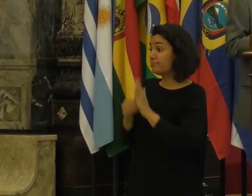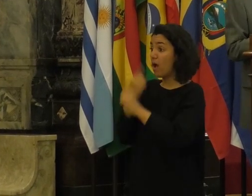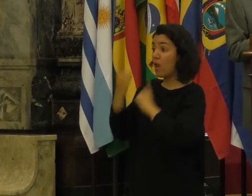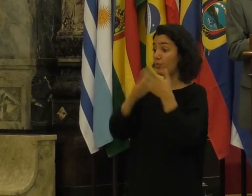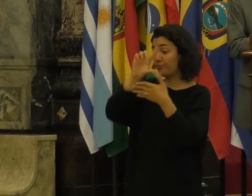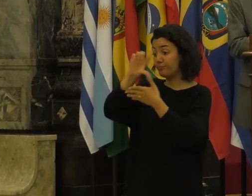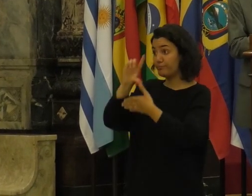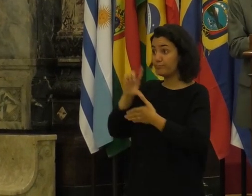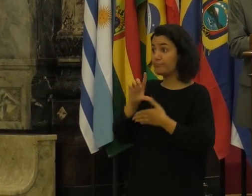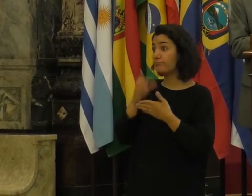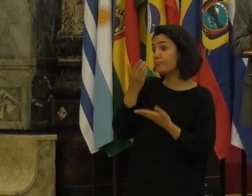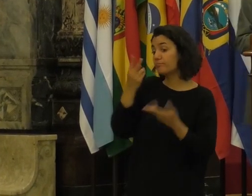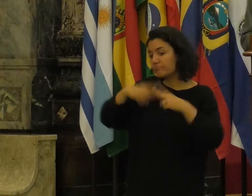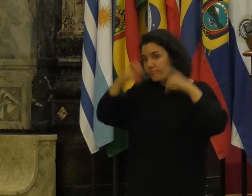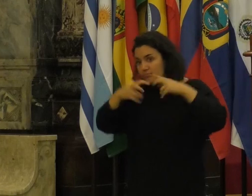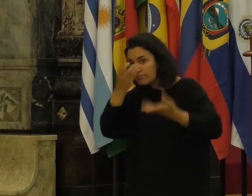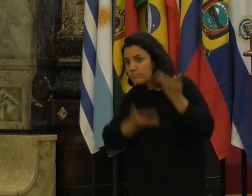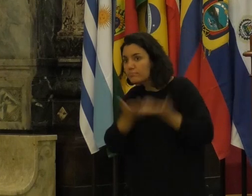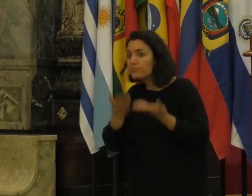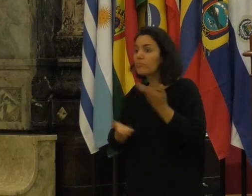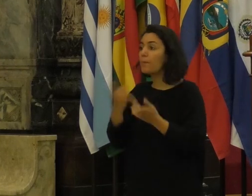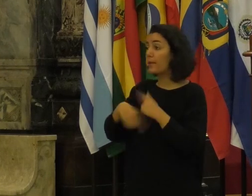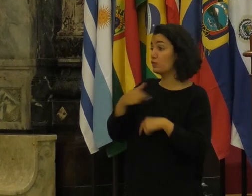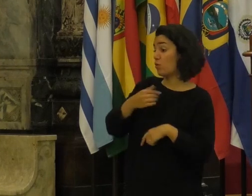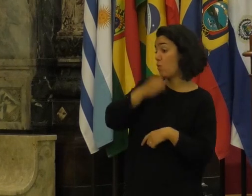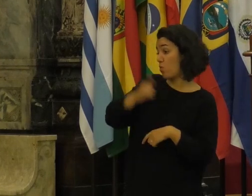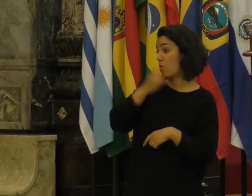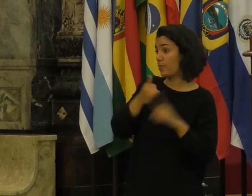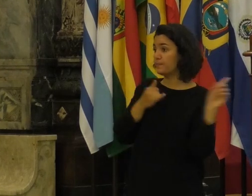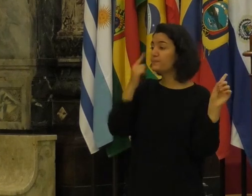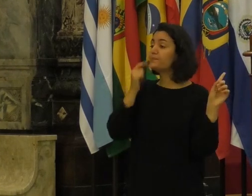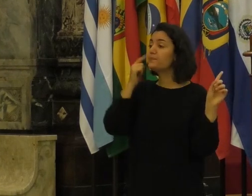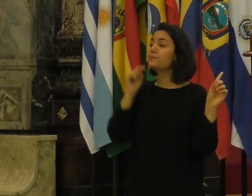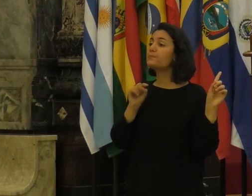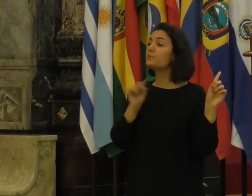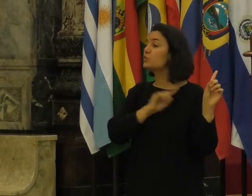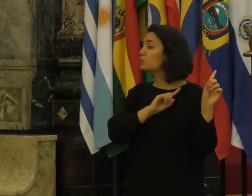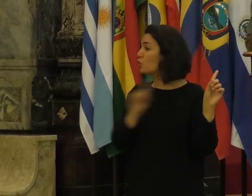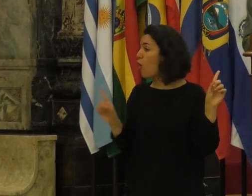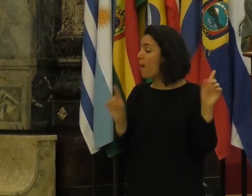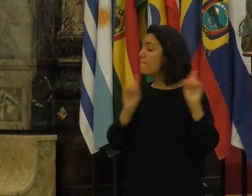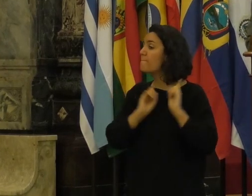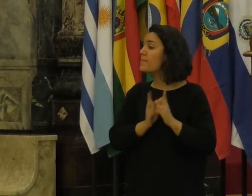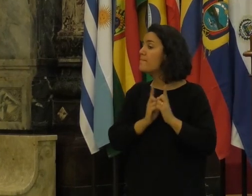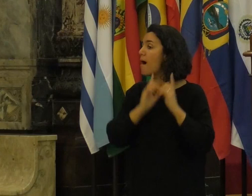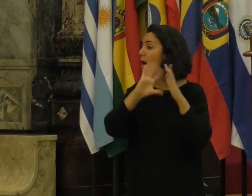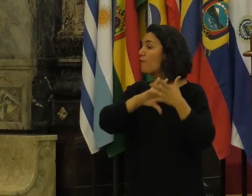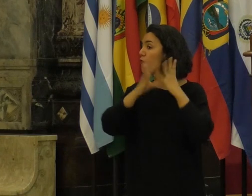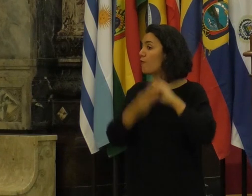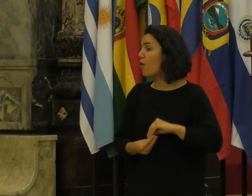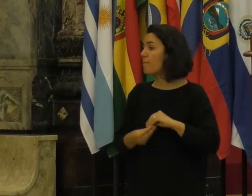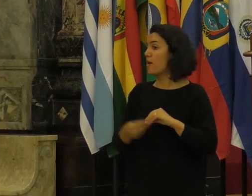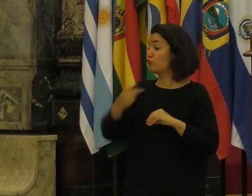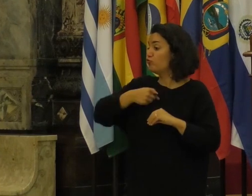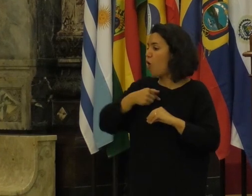latinoamericanos, hacer un análisis parecido a los países latinoamericanos. Les comento que estos numeritos no están así en el informe de la UNESCO. Todo esto es